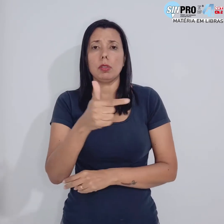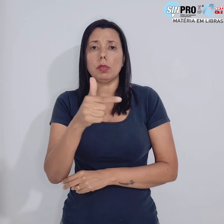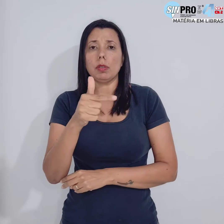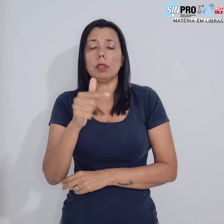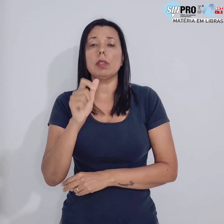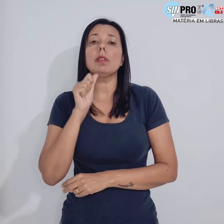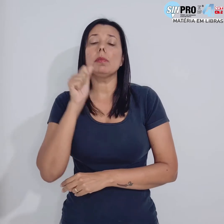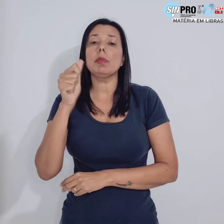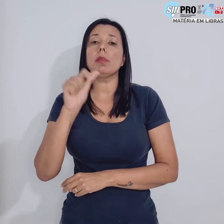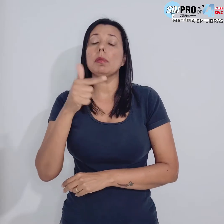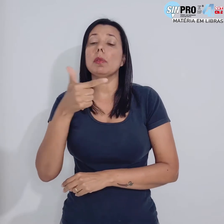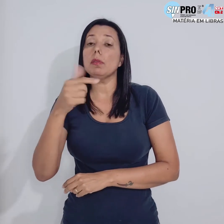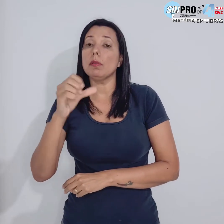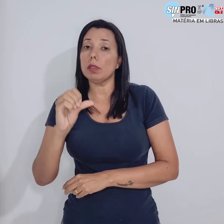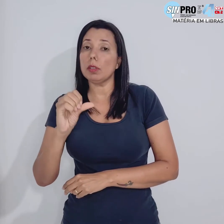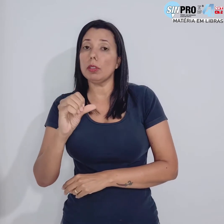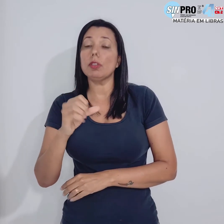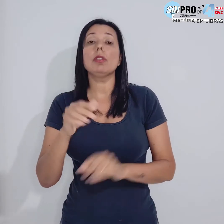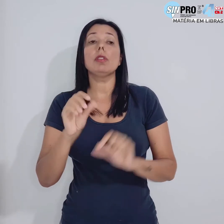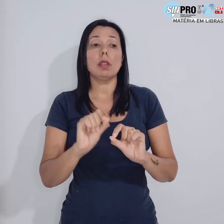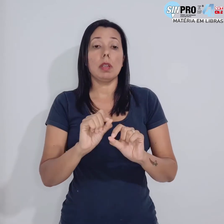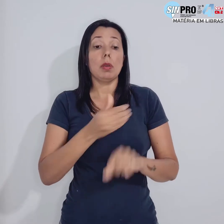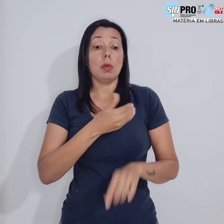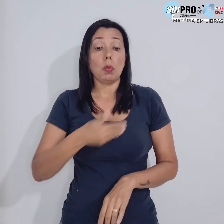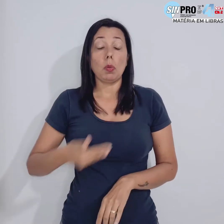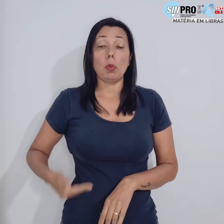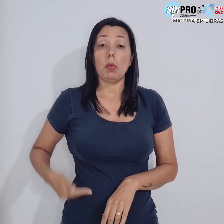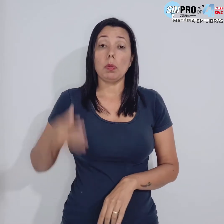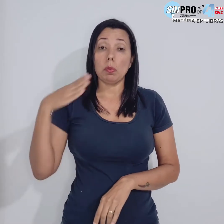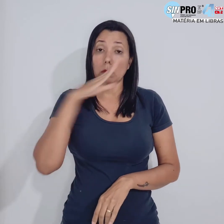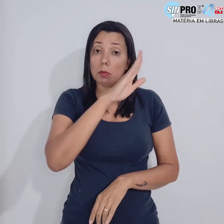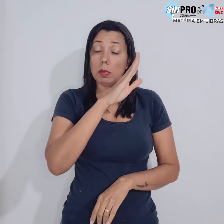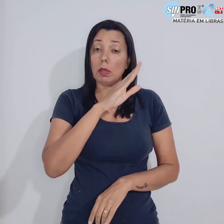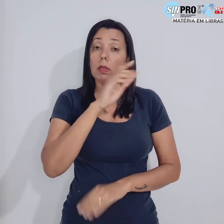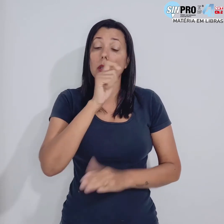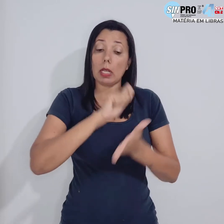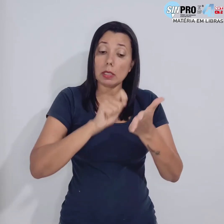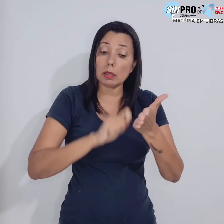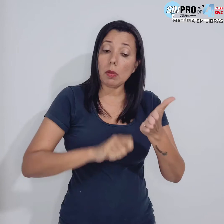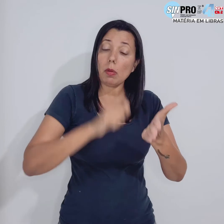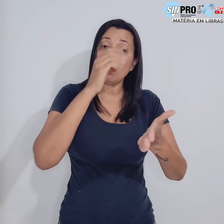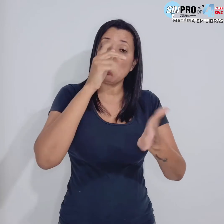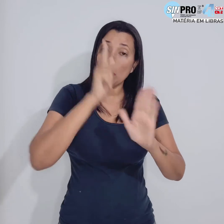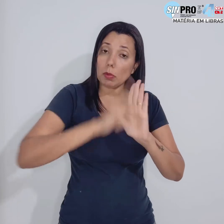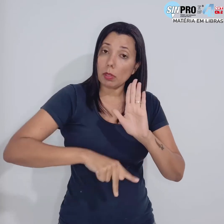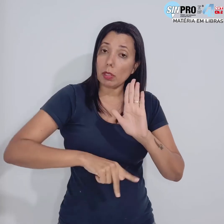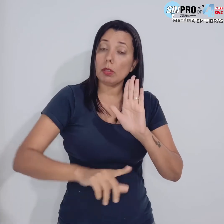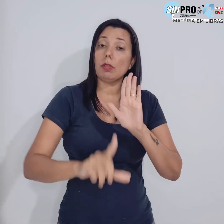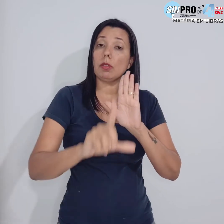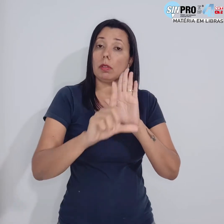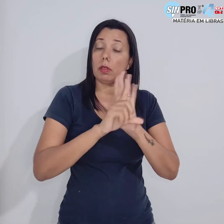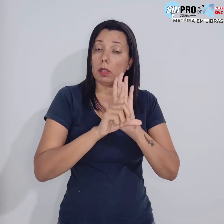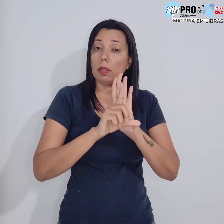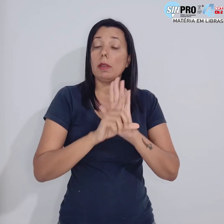foram alcançados pela pandemia. Os dados são da Articulação dos Povos Indígenas no Brasil, a PIB, que acompanha